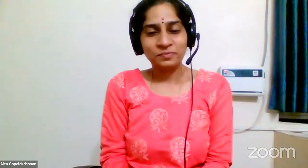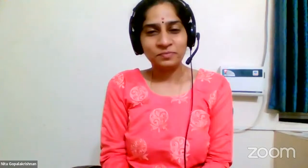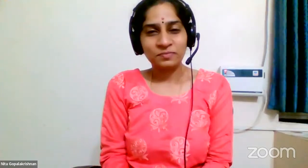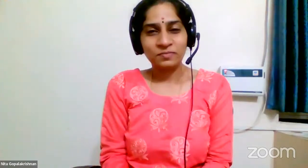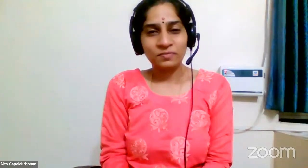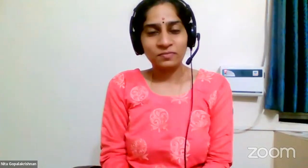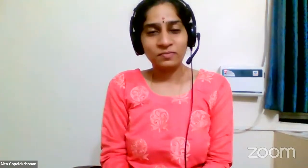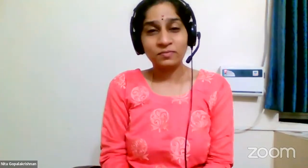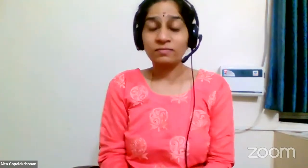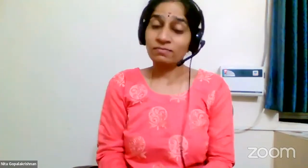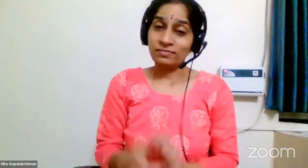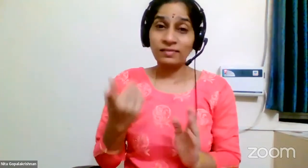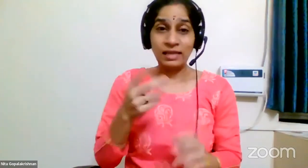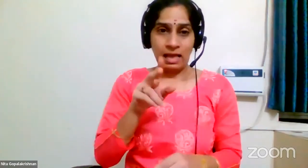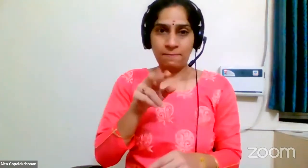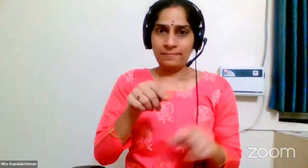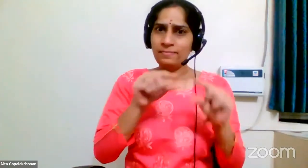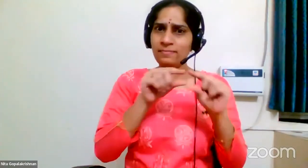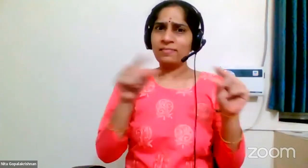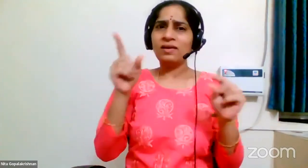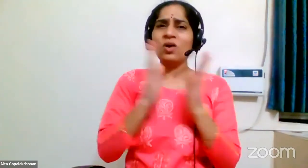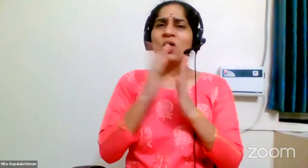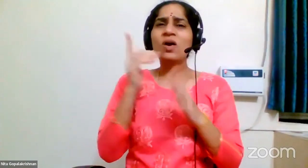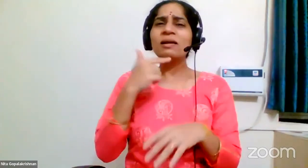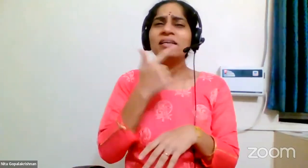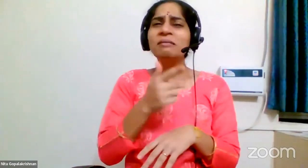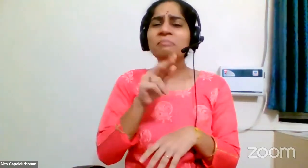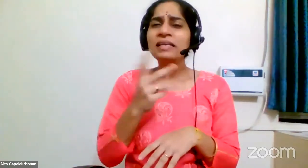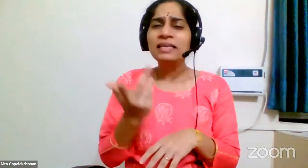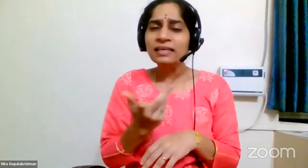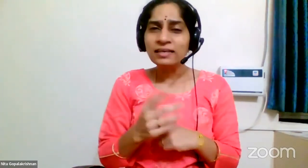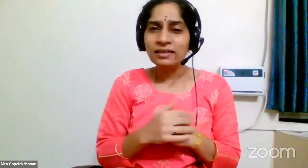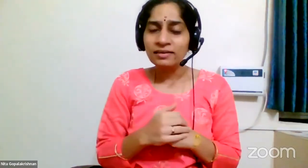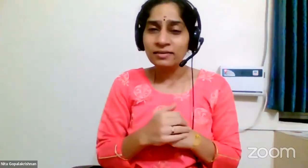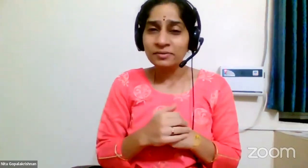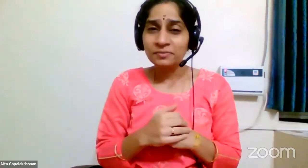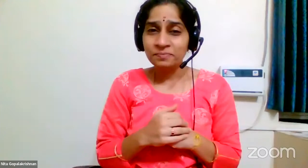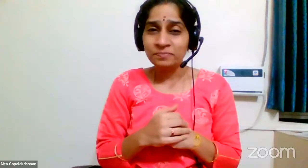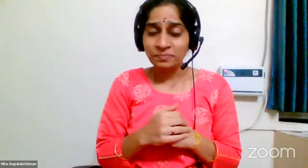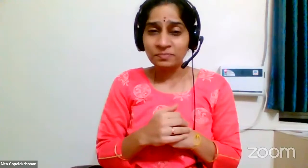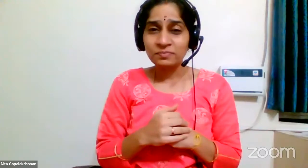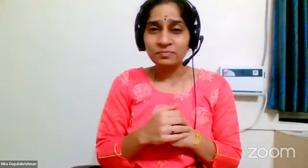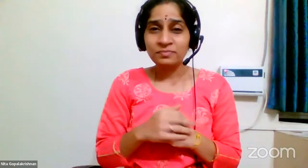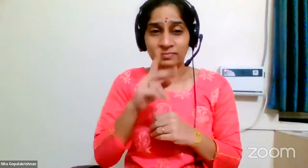भगवान यहाँ पे ये बताना चाह रहे हैं कि मेरा भक्त,